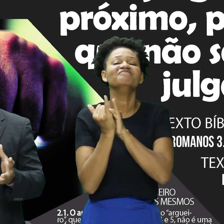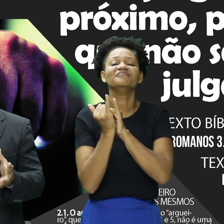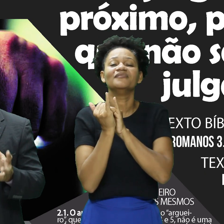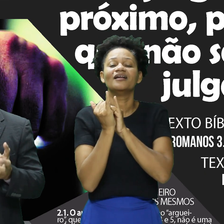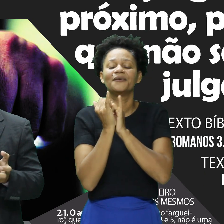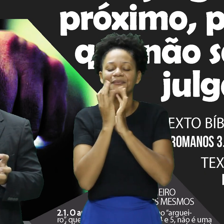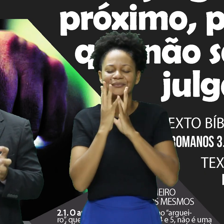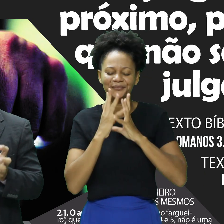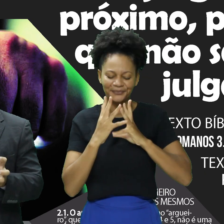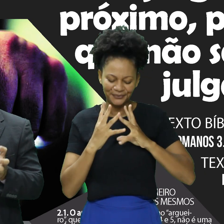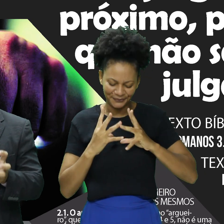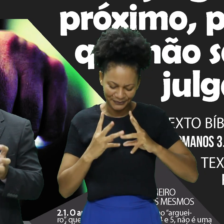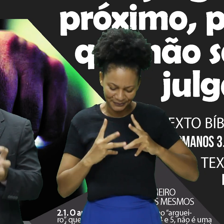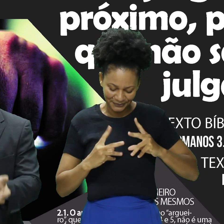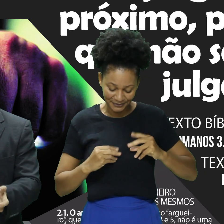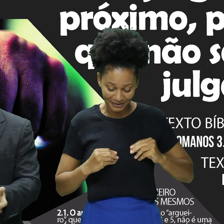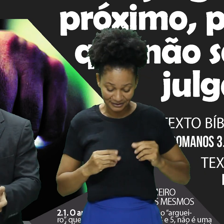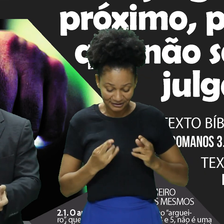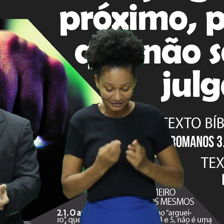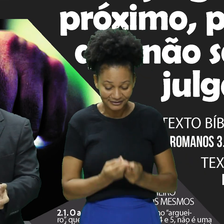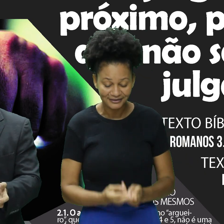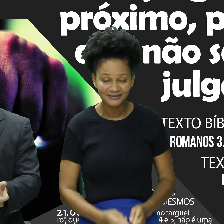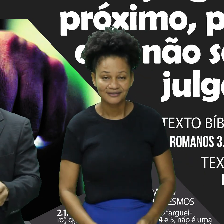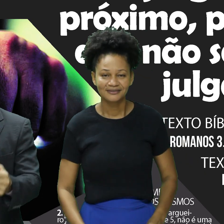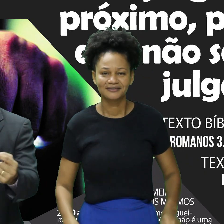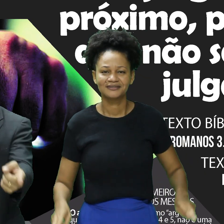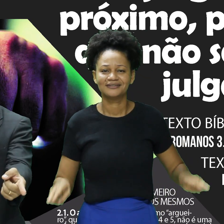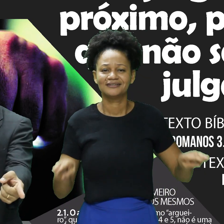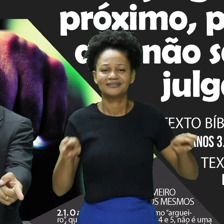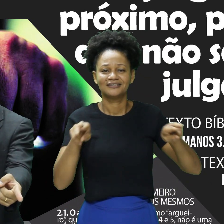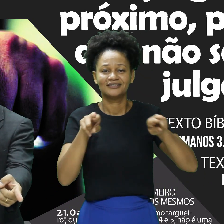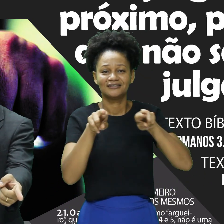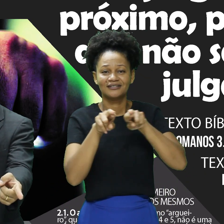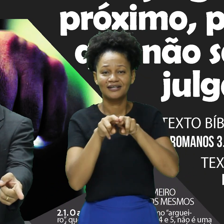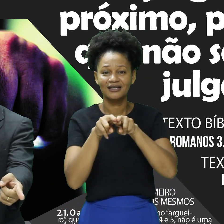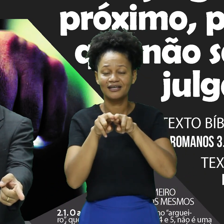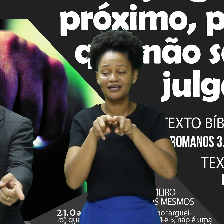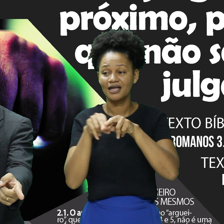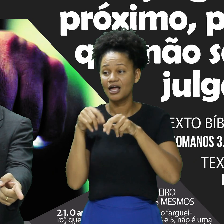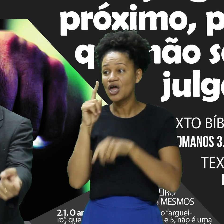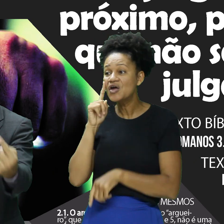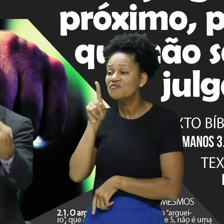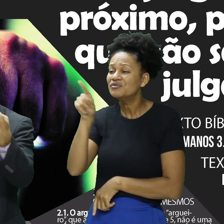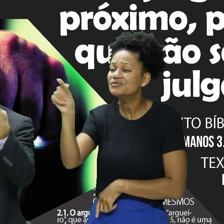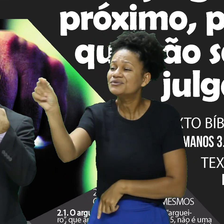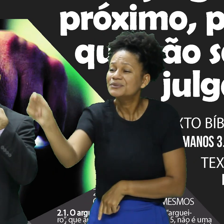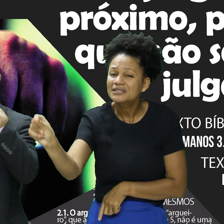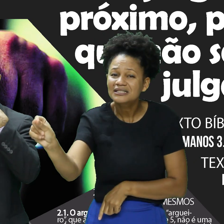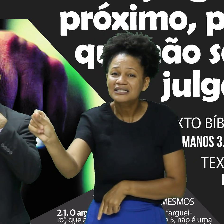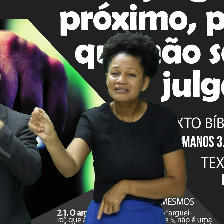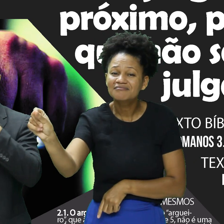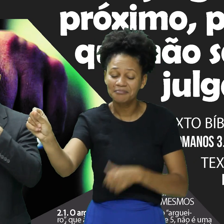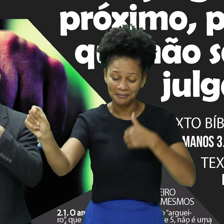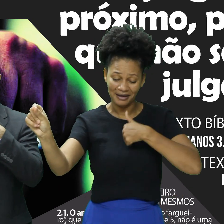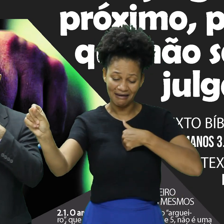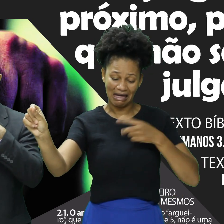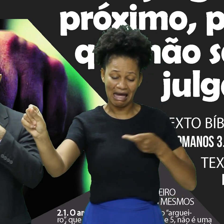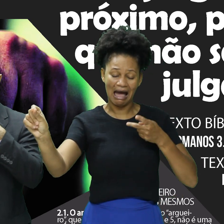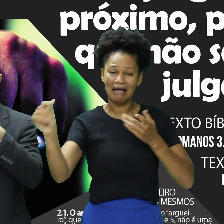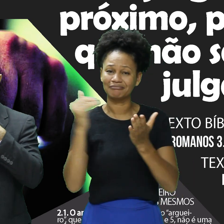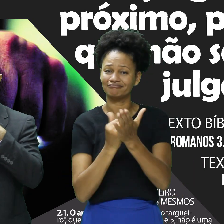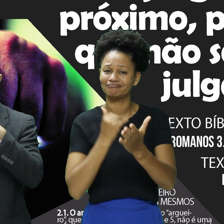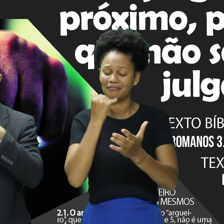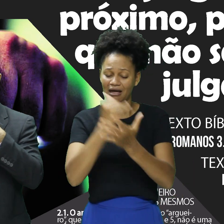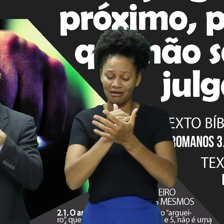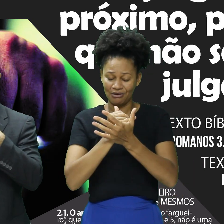e ali nós saímos restaurados. Eu olhei o cisco no olho dela, mas não olhei a trave no meu